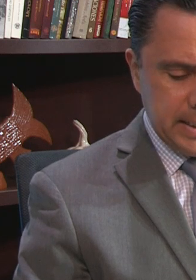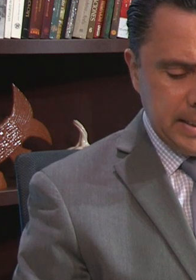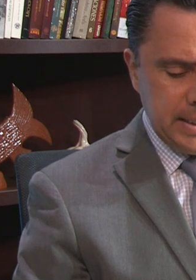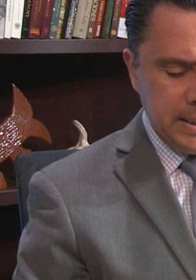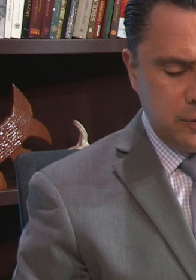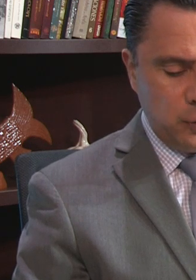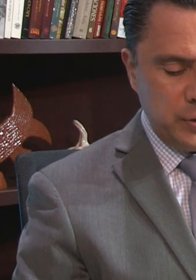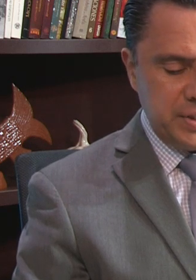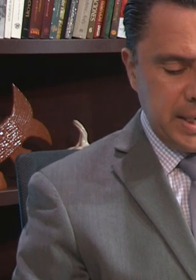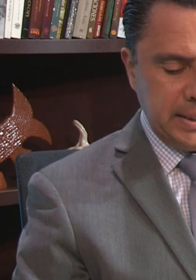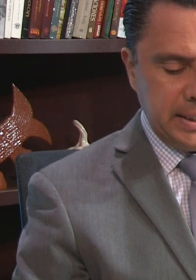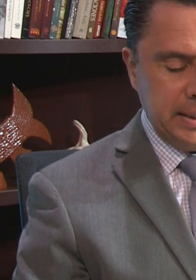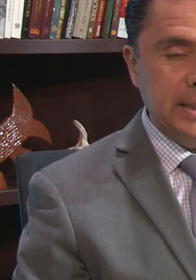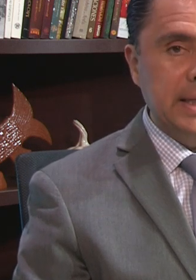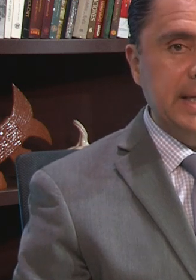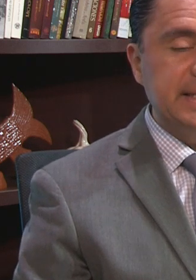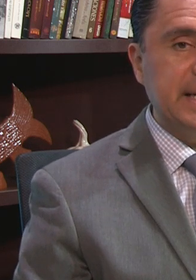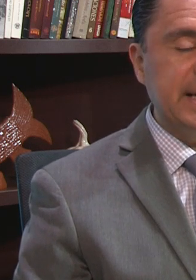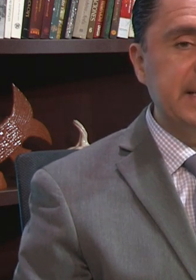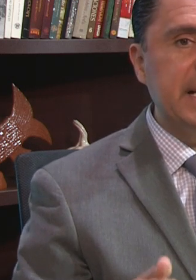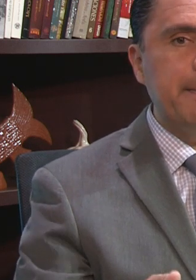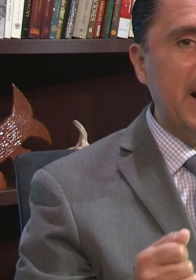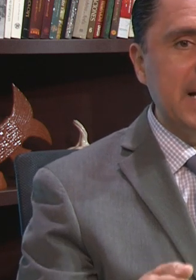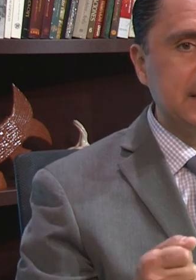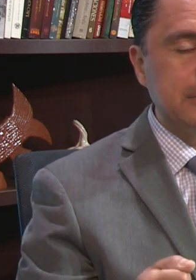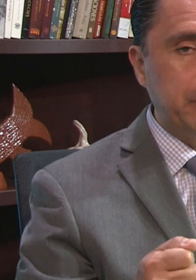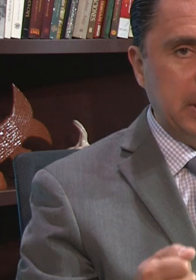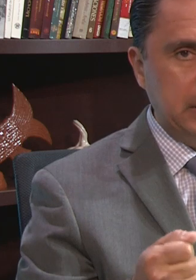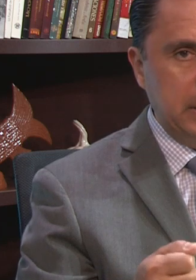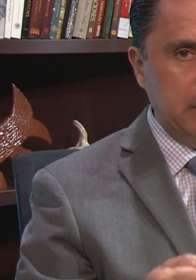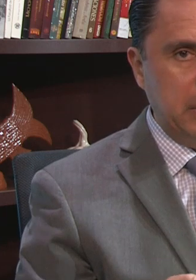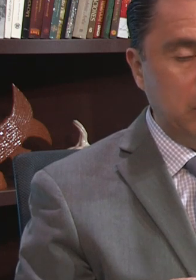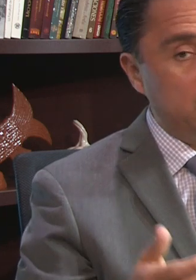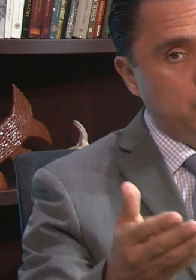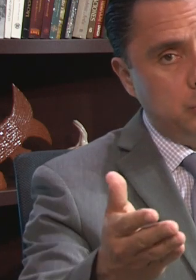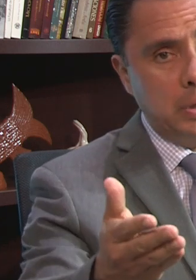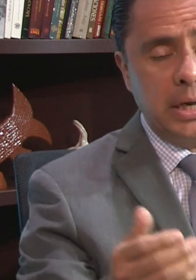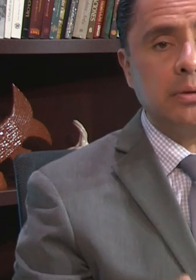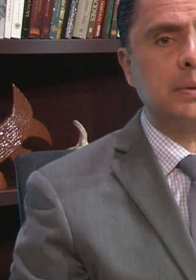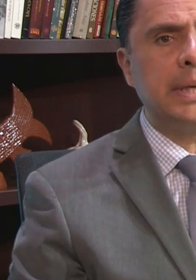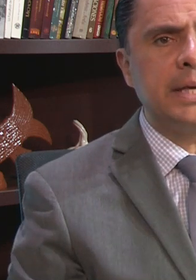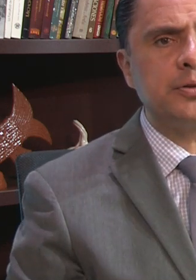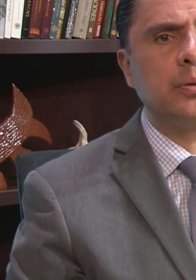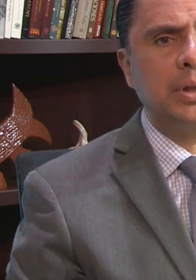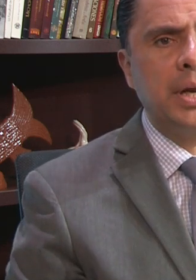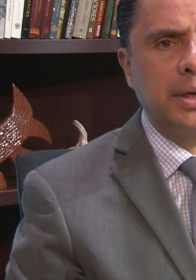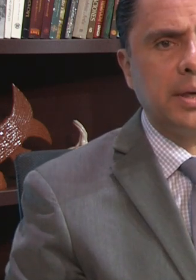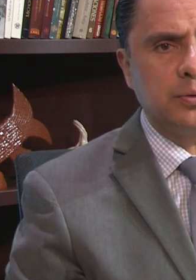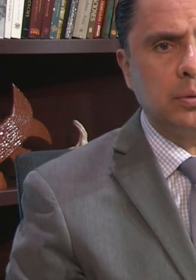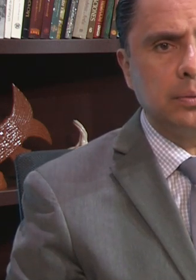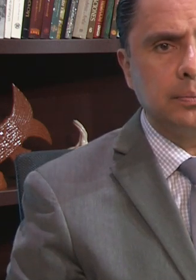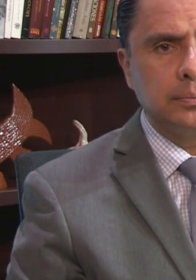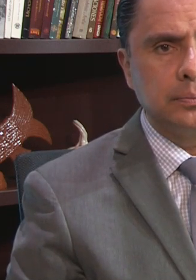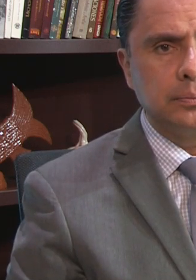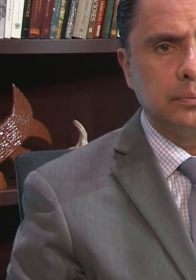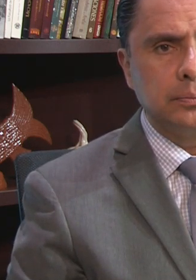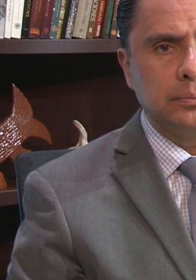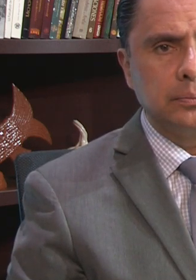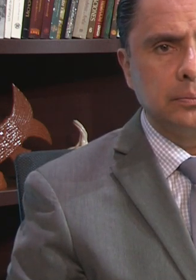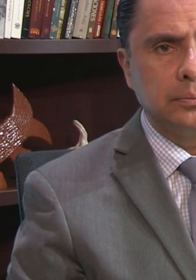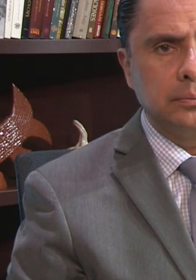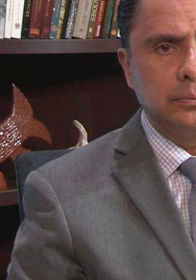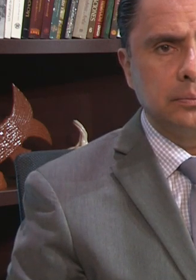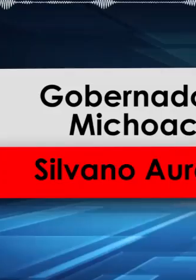es insuficiente. Se requiere más para tener mejores funcionarios. En eso tiene razón.